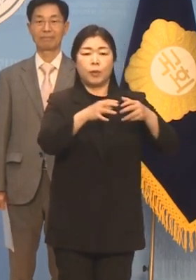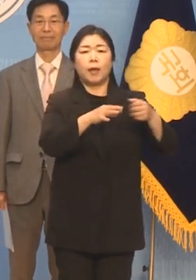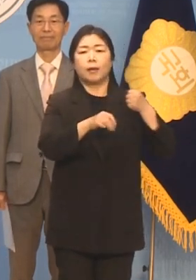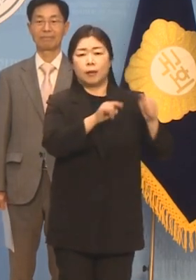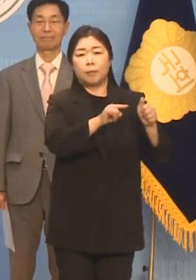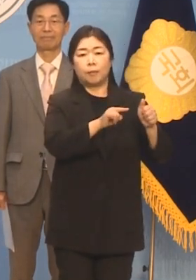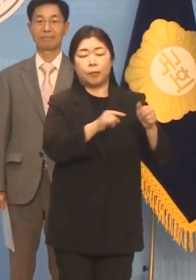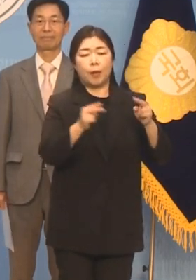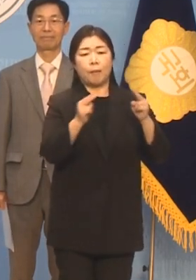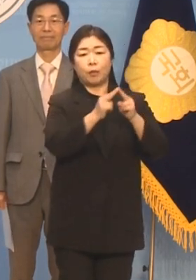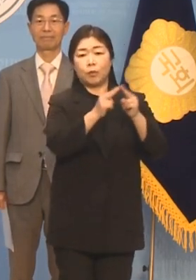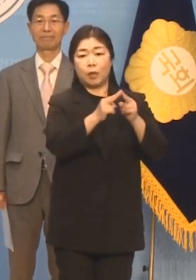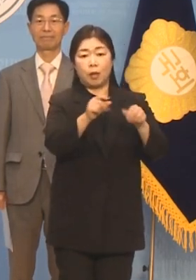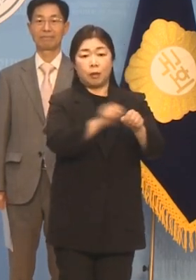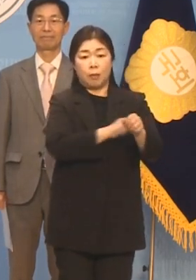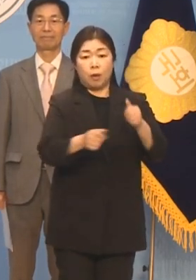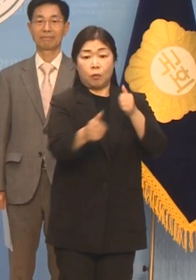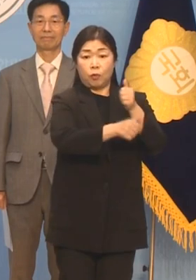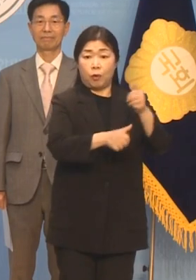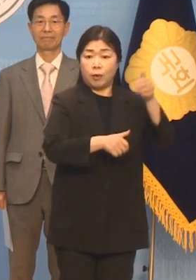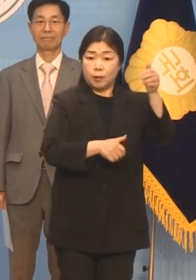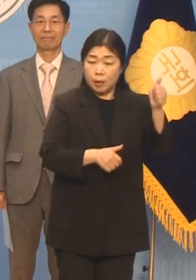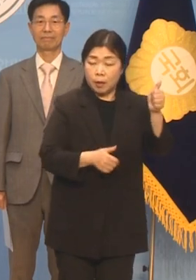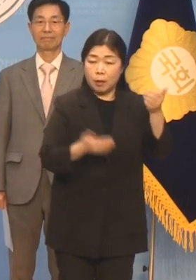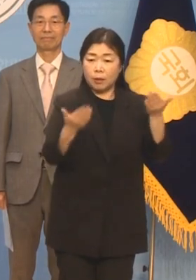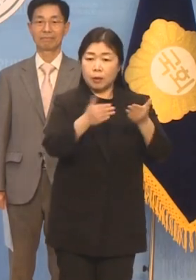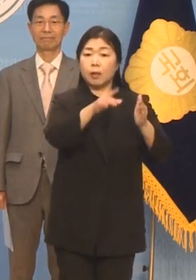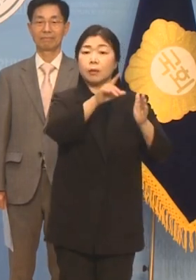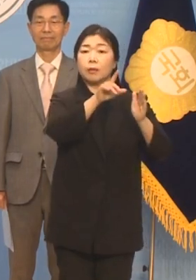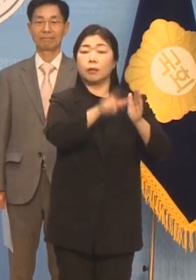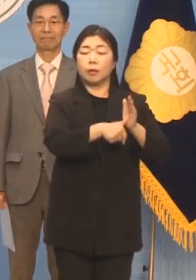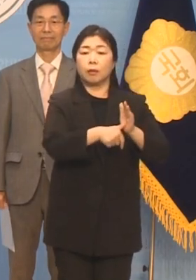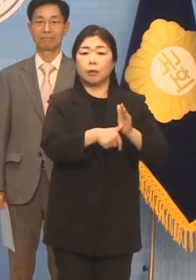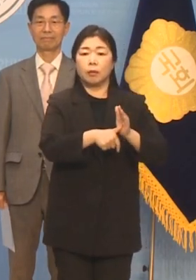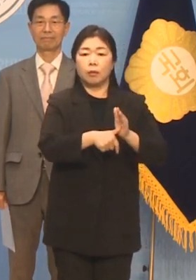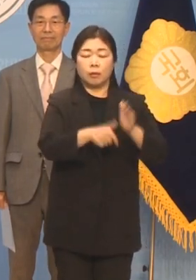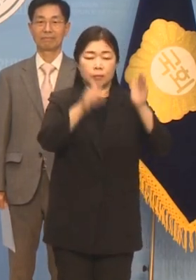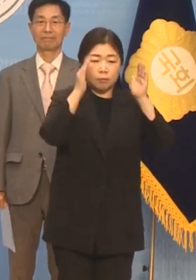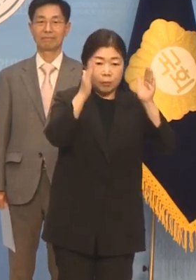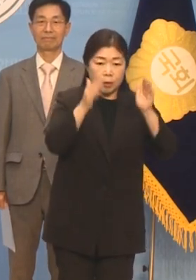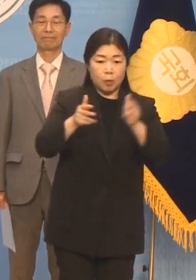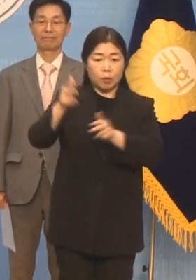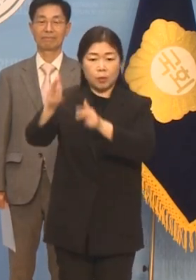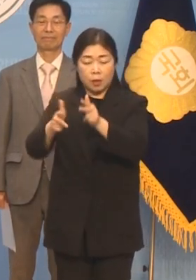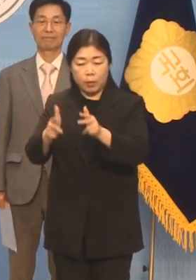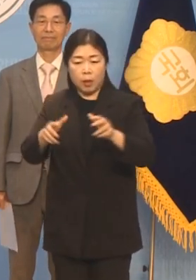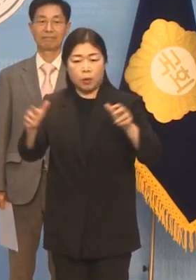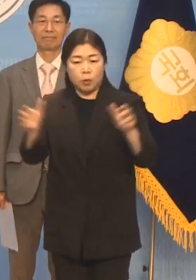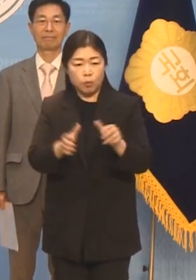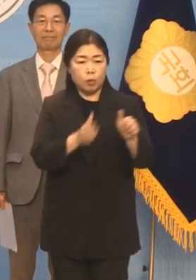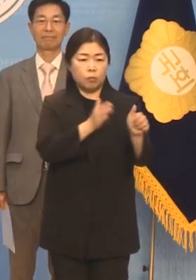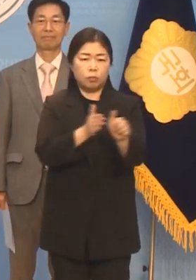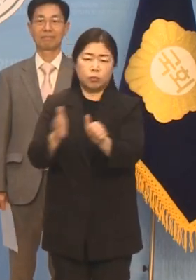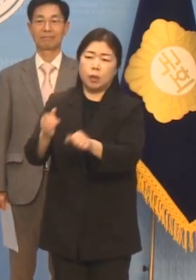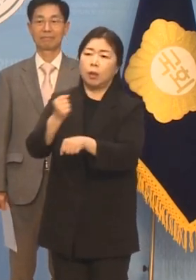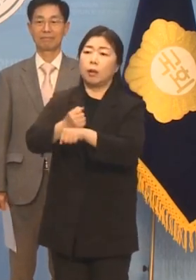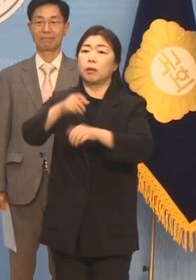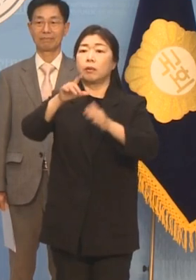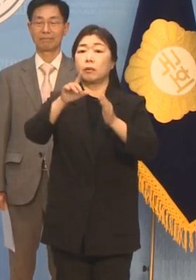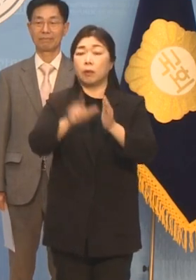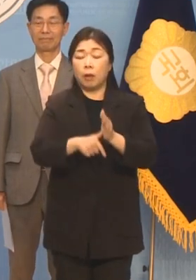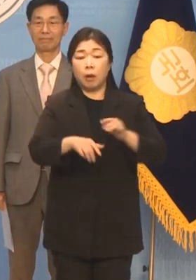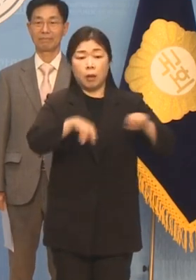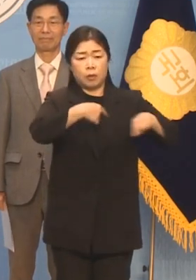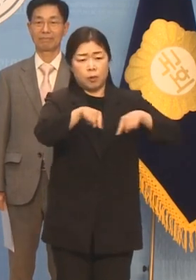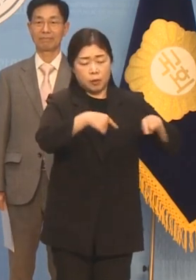국민의힘 반도체 특별위원회 위원장을 맡고 학계와 산업계의 협조를 구했을 때